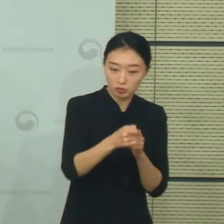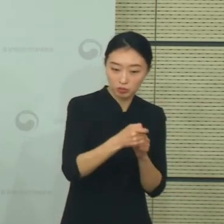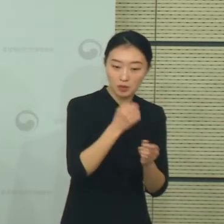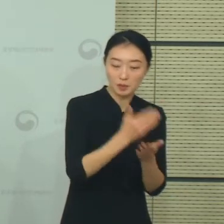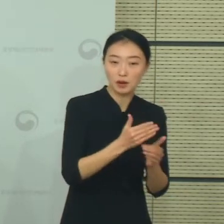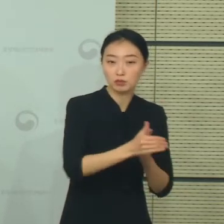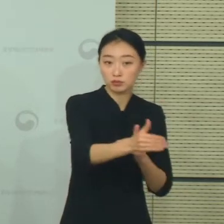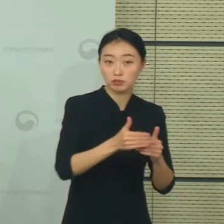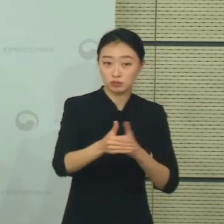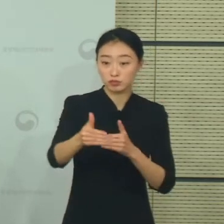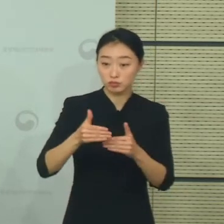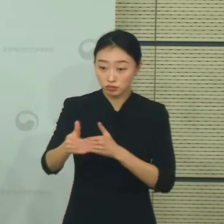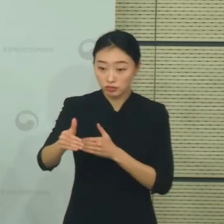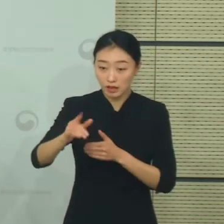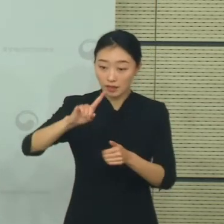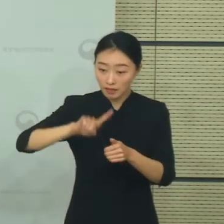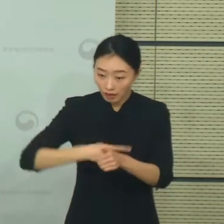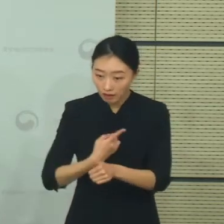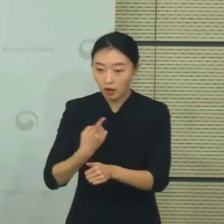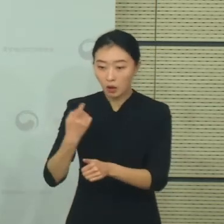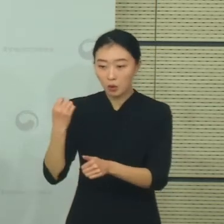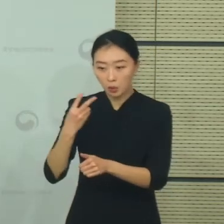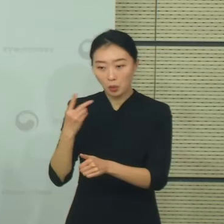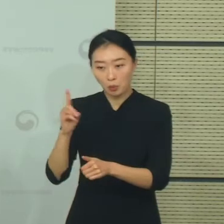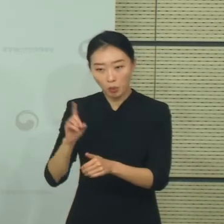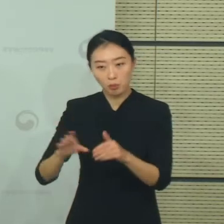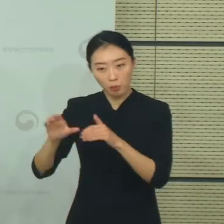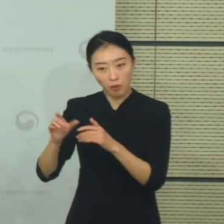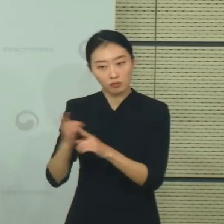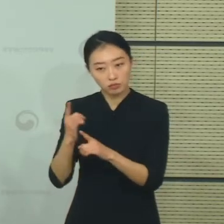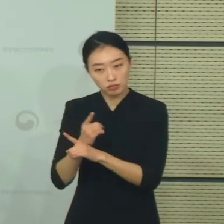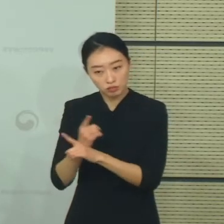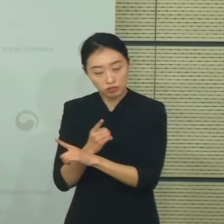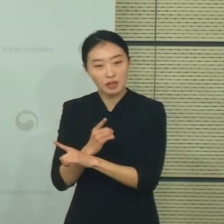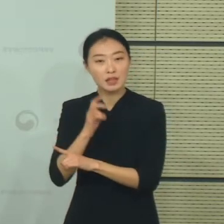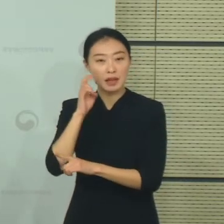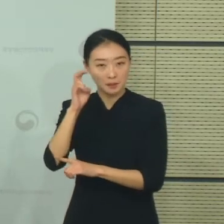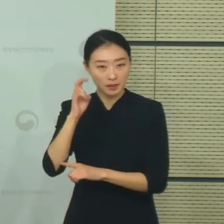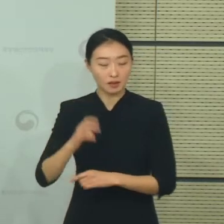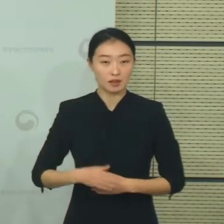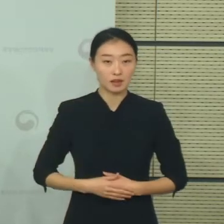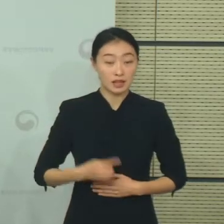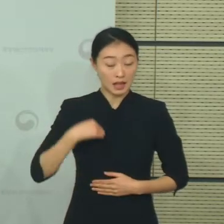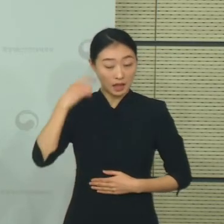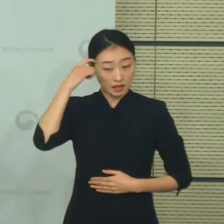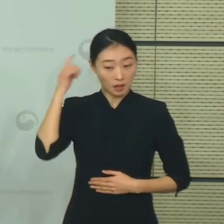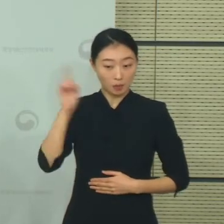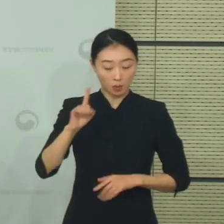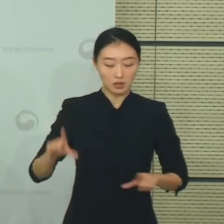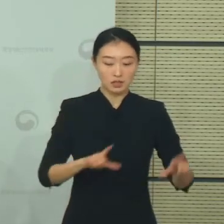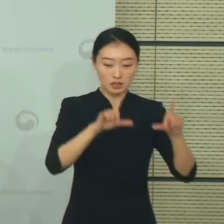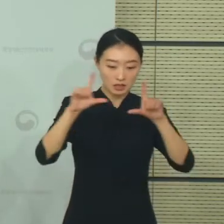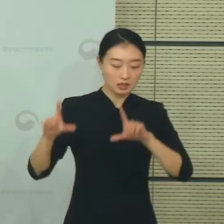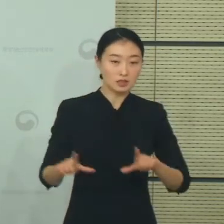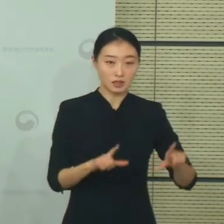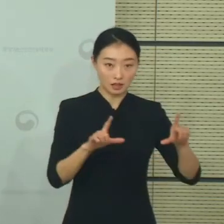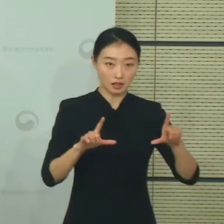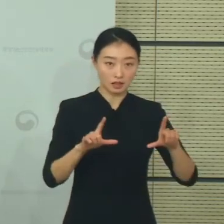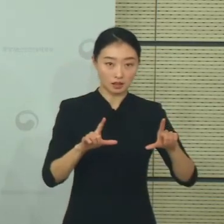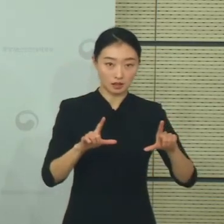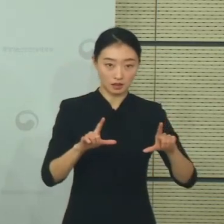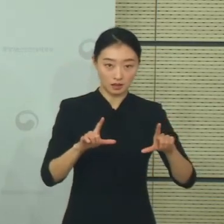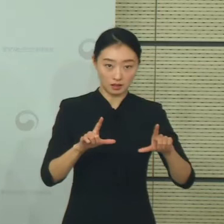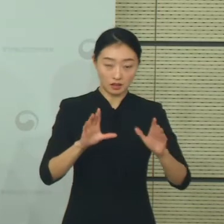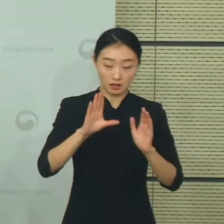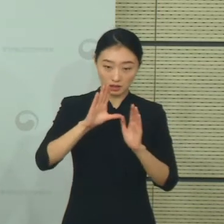수준이 달라질 수 있을 것입니다. 다만 저희가 생각을 하고 있는 것은 일상생활과 경제활동이 어느